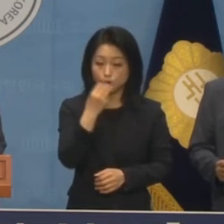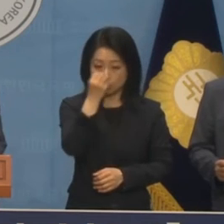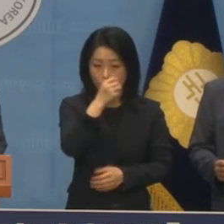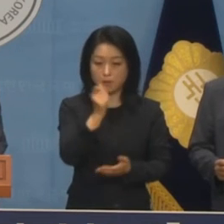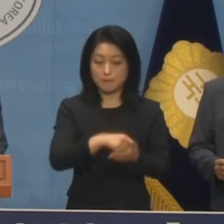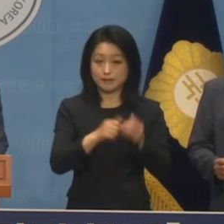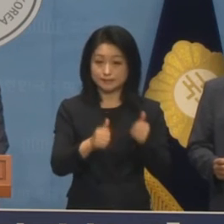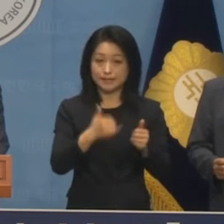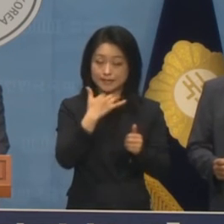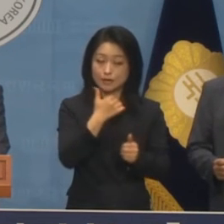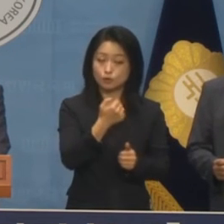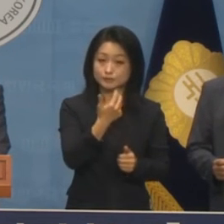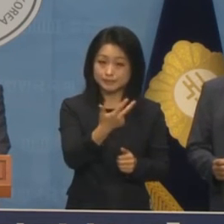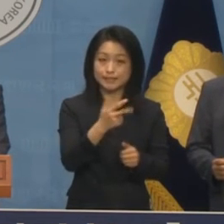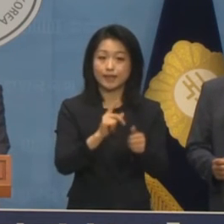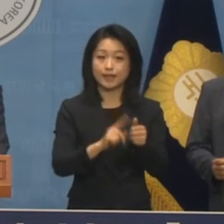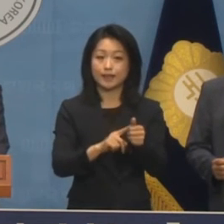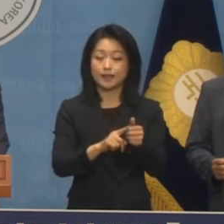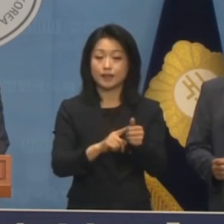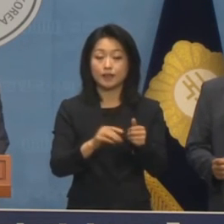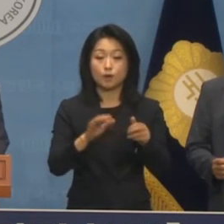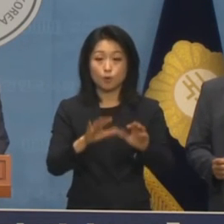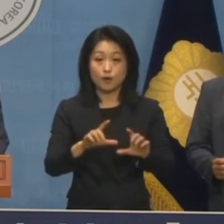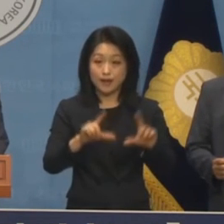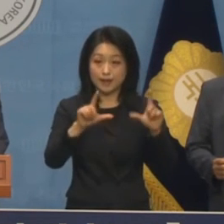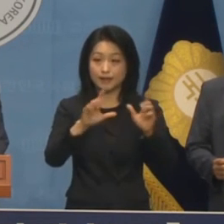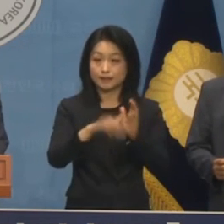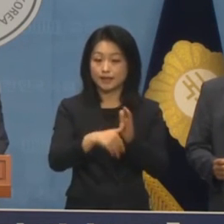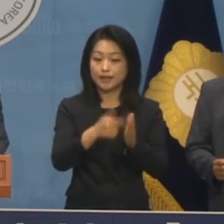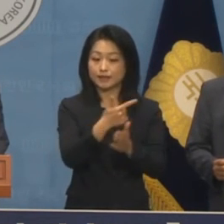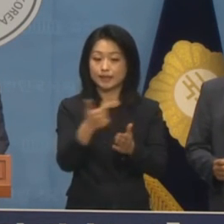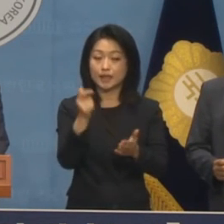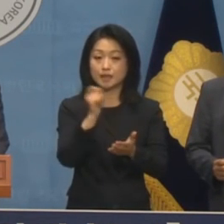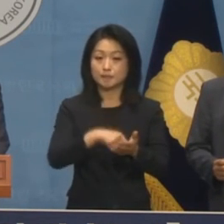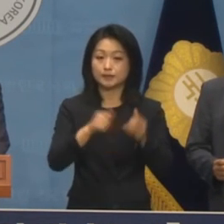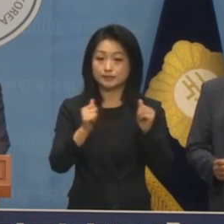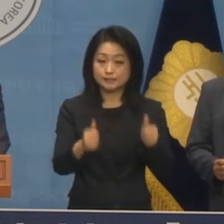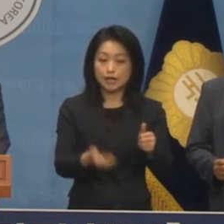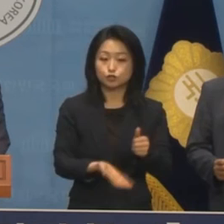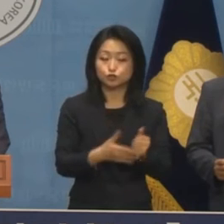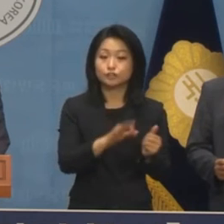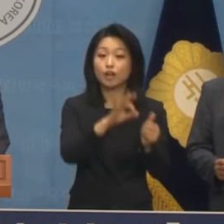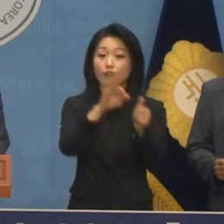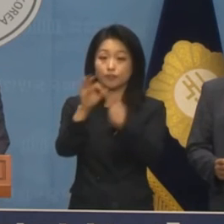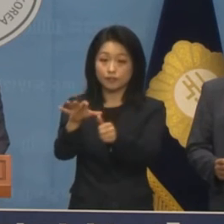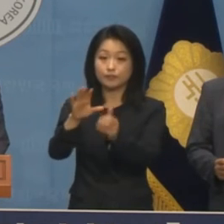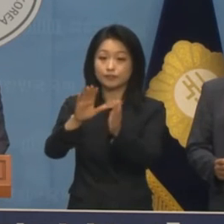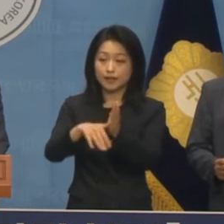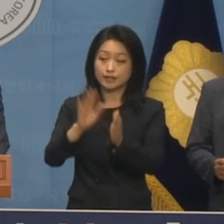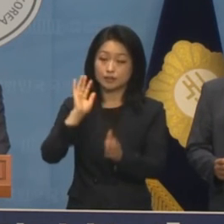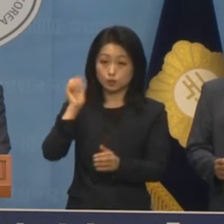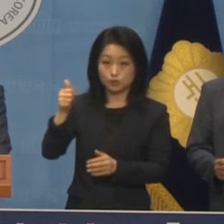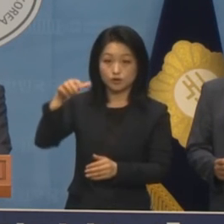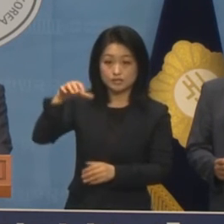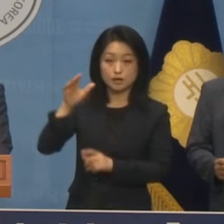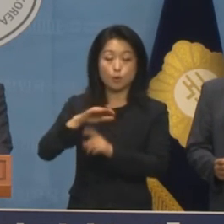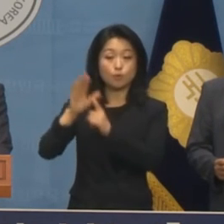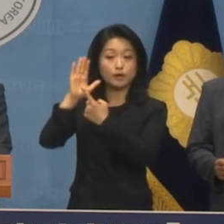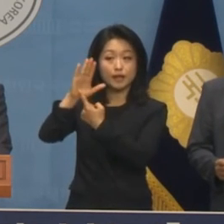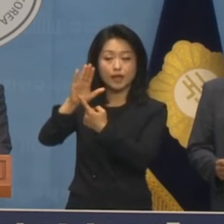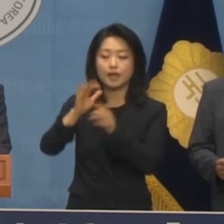서울고법판사 57세 25기 올해 초 대법관 후보 추천 때에 대통령실에서